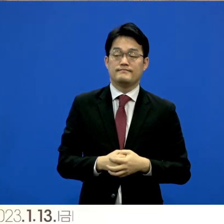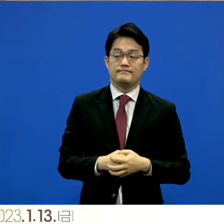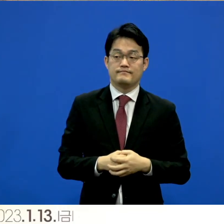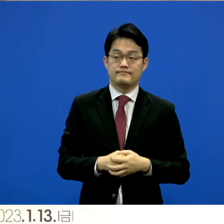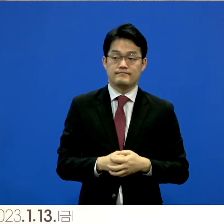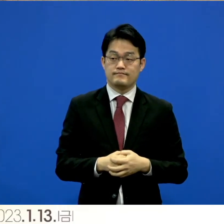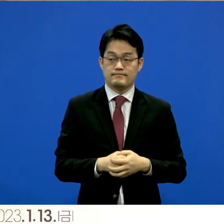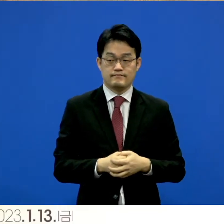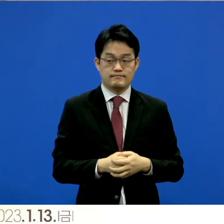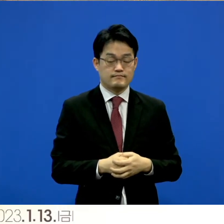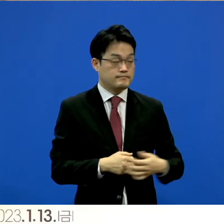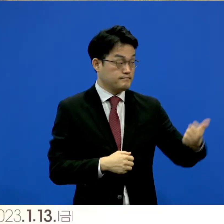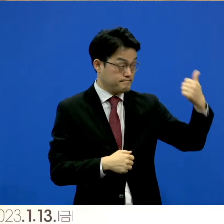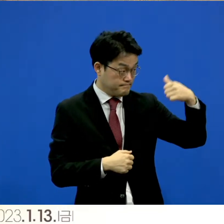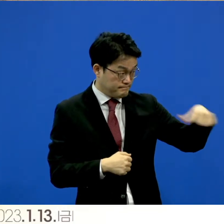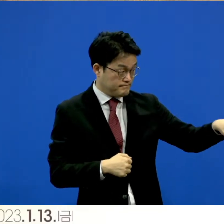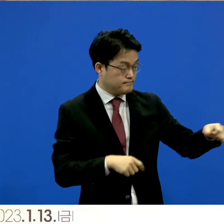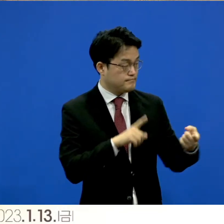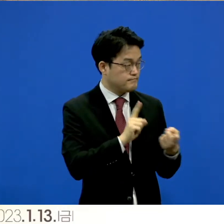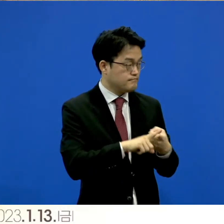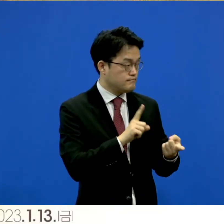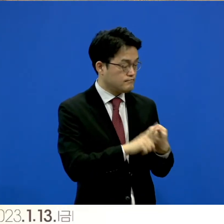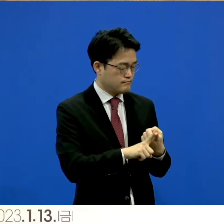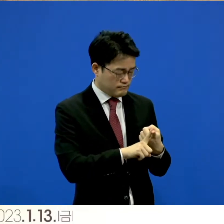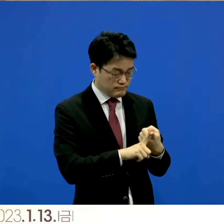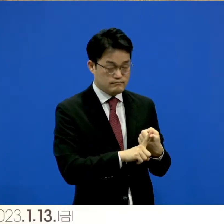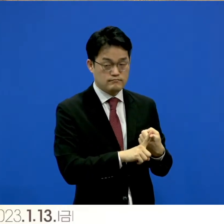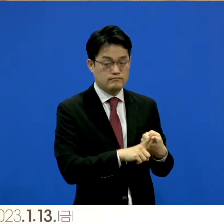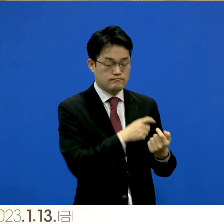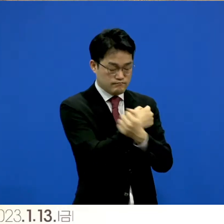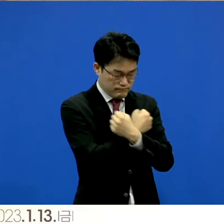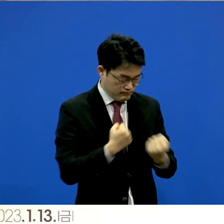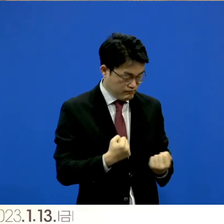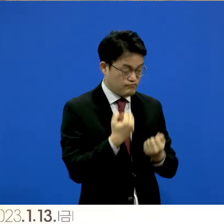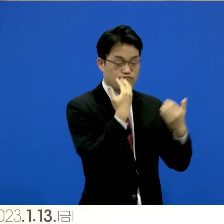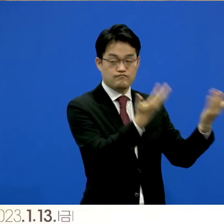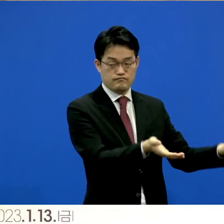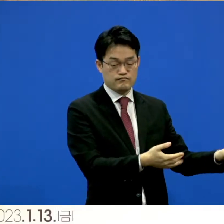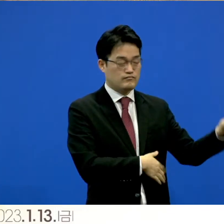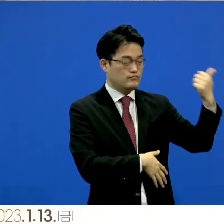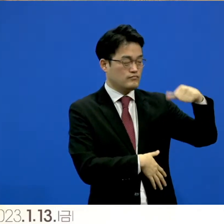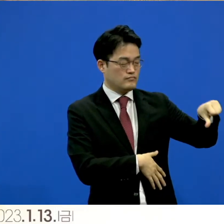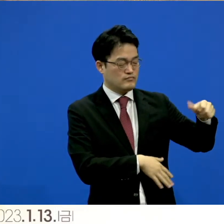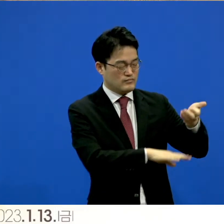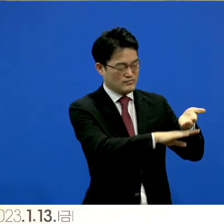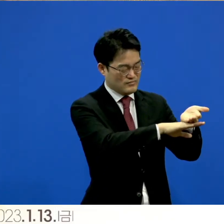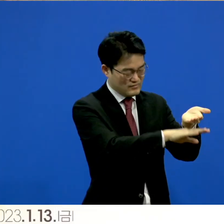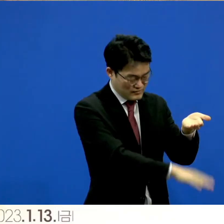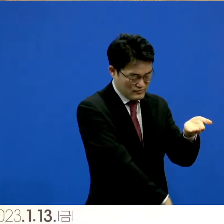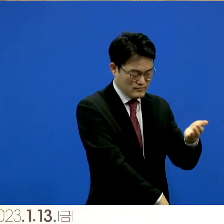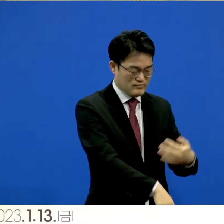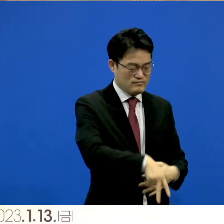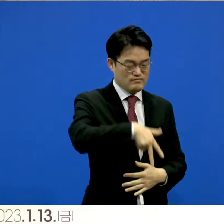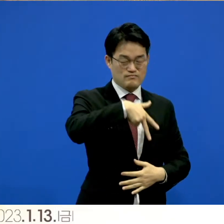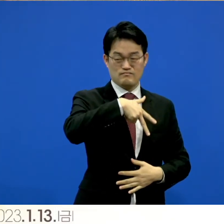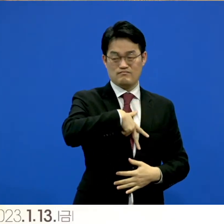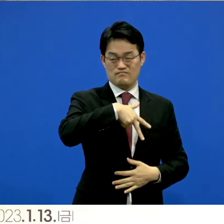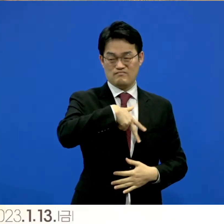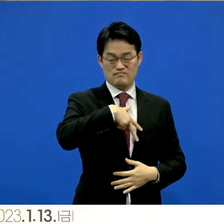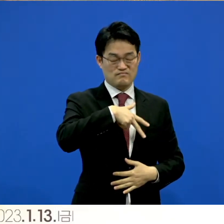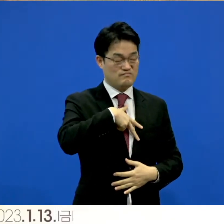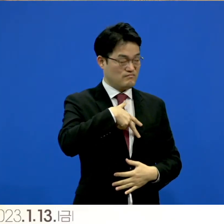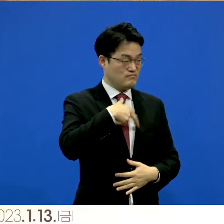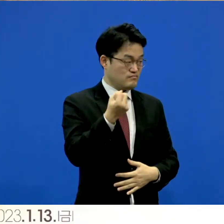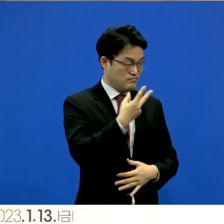아들의 존재 자체를 받아들여주고 있습니다. 아들의 낮아진 존재감을 충분히 채워주는 환대. 여러분, 이